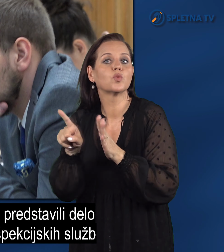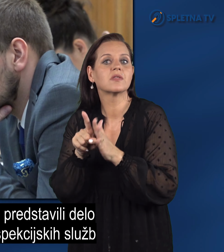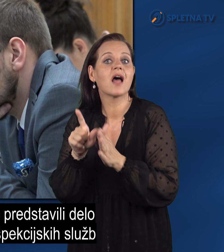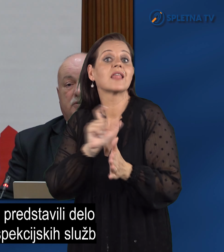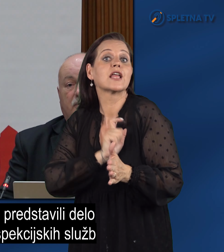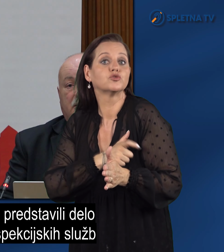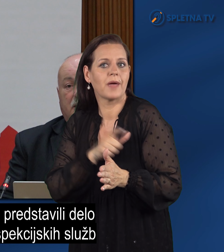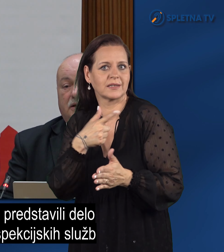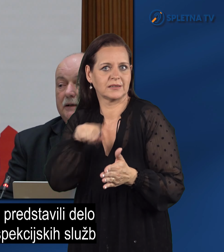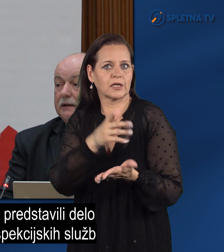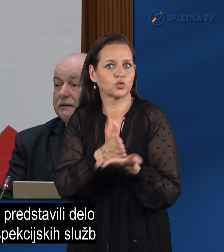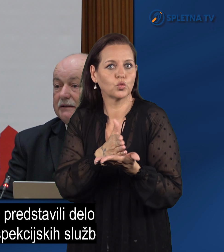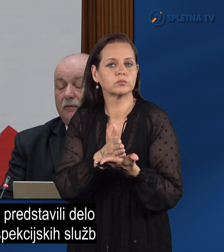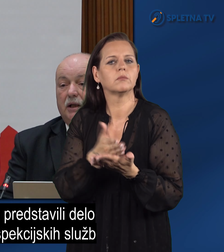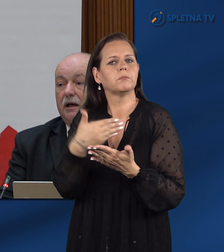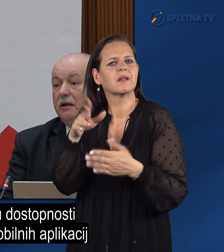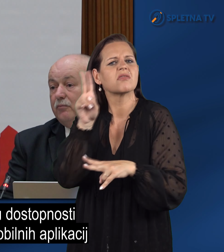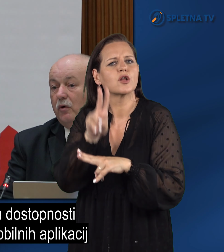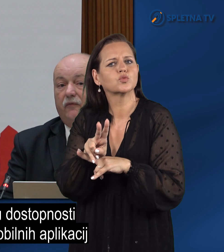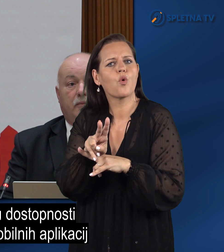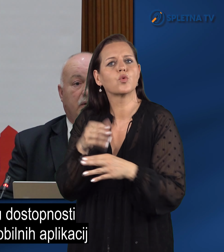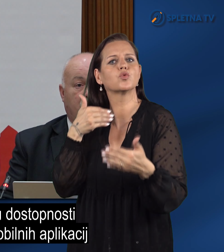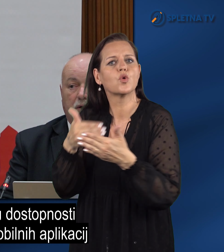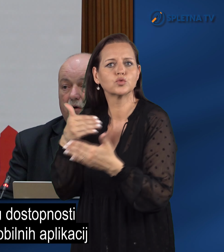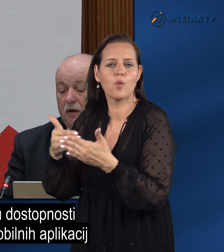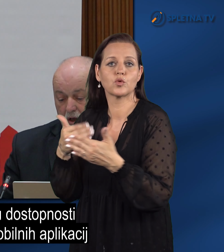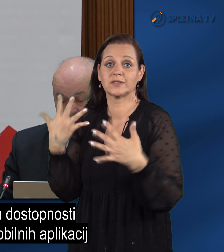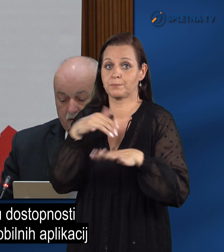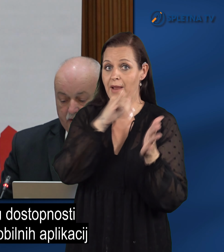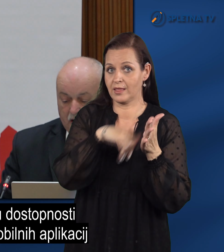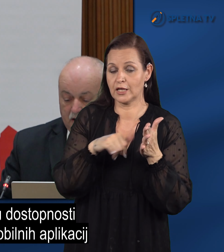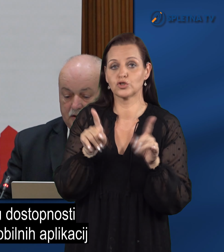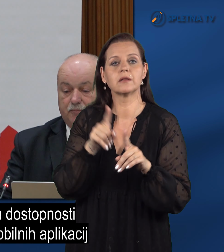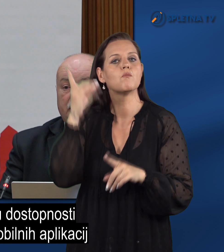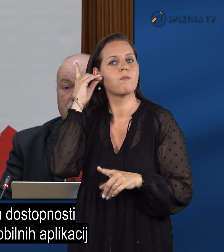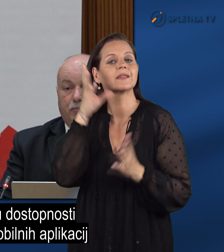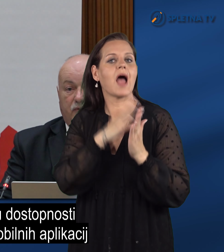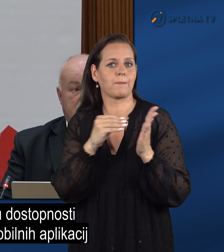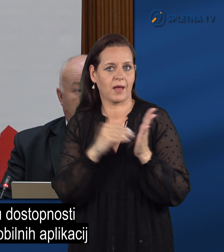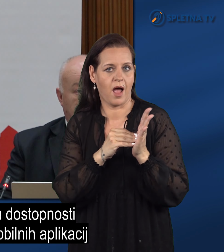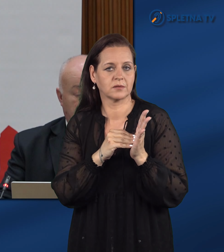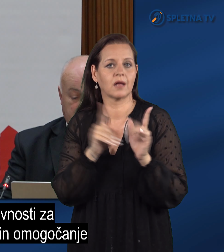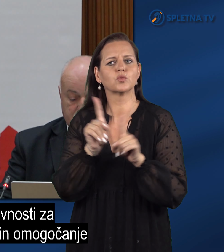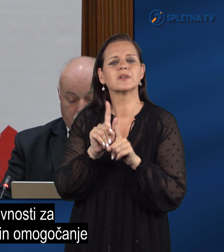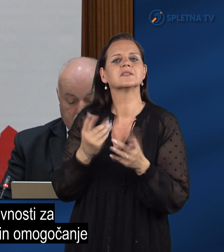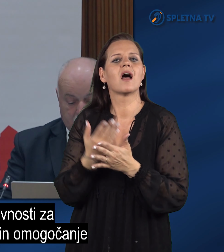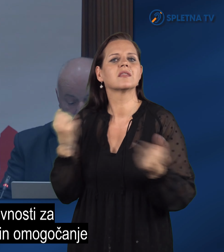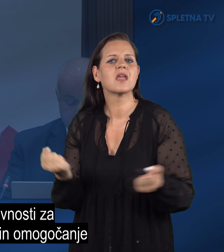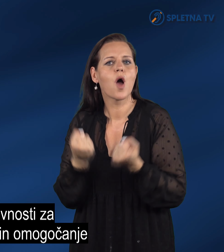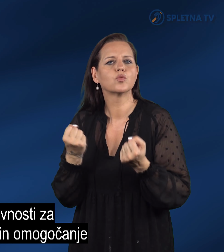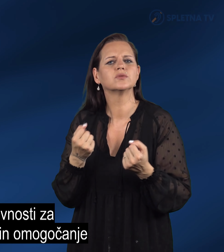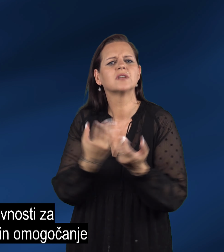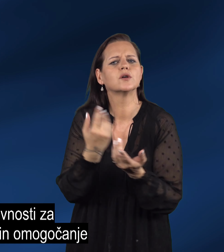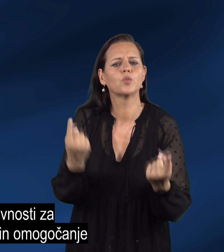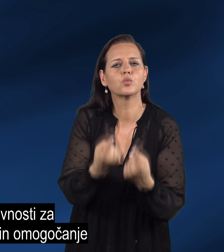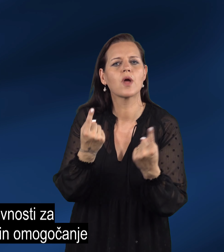in rezultate inšpekcijskih služb pri nadzoru dostopnosti spletišč in mobilnih aplikacij ter